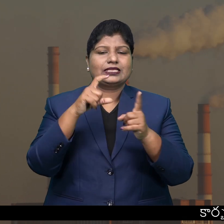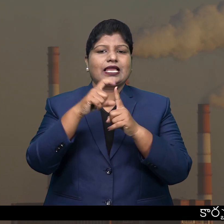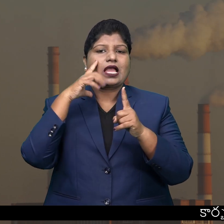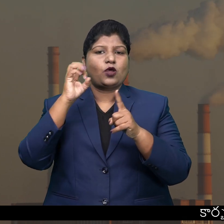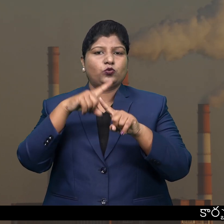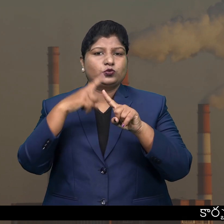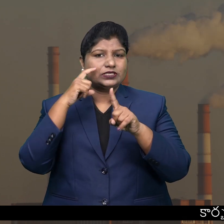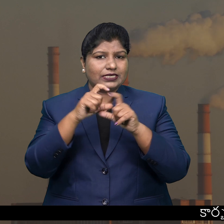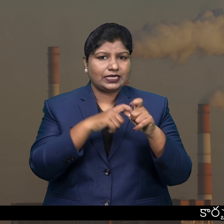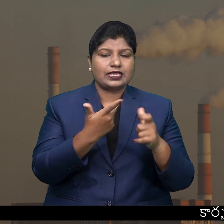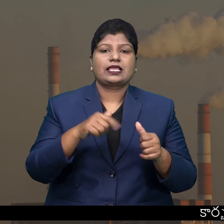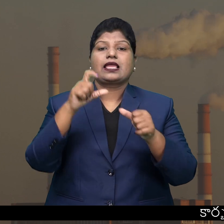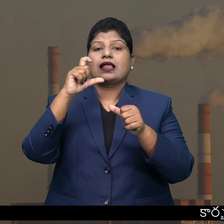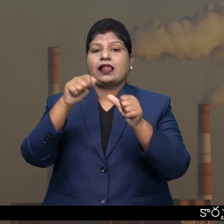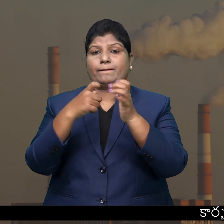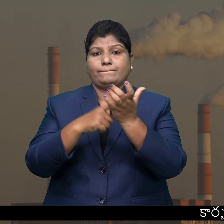కార్బన్ మోనాక్సైడ్